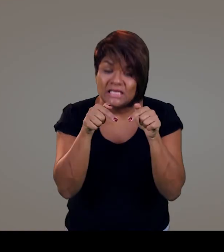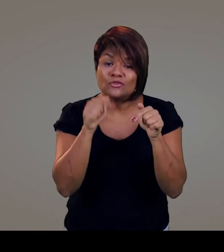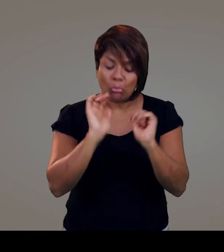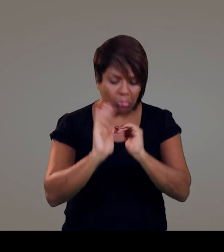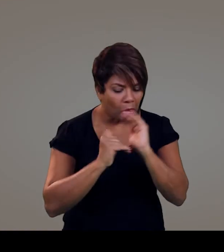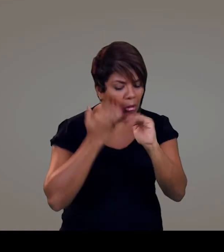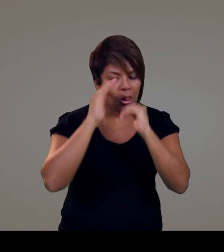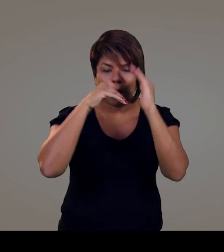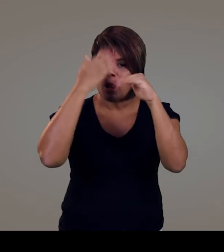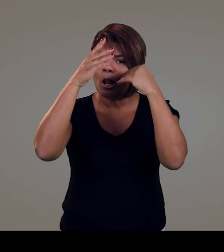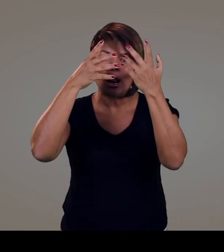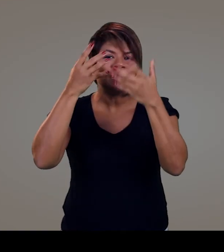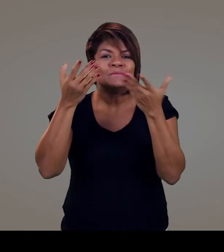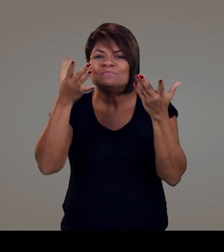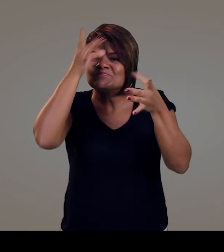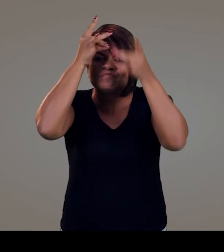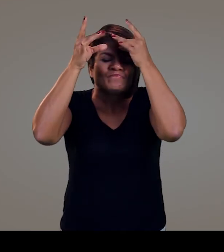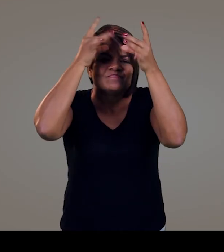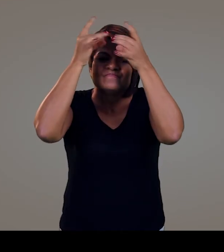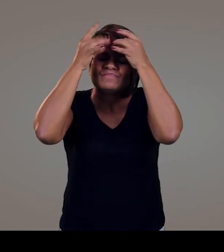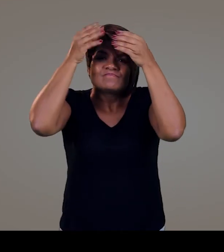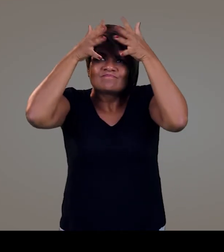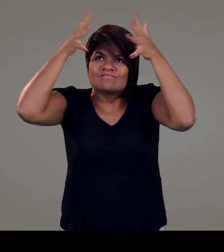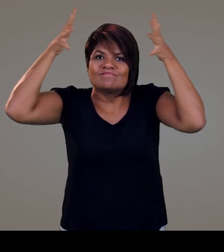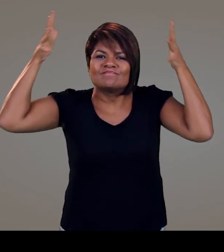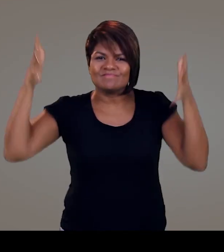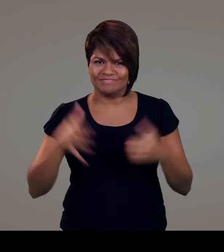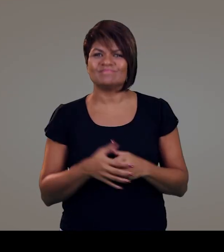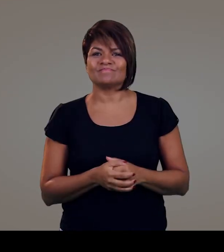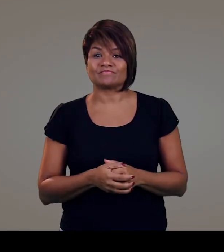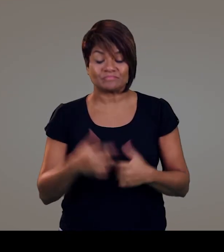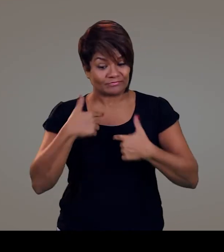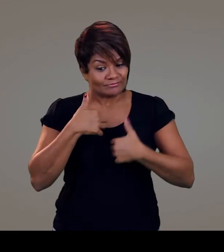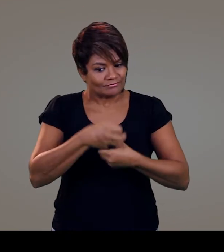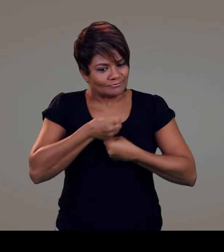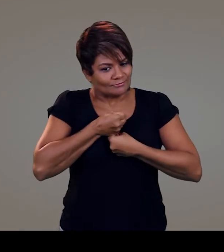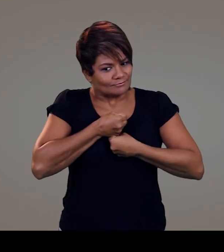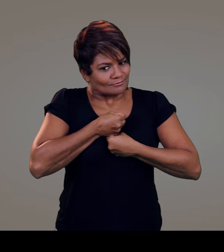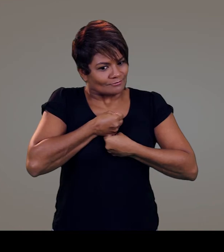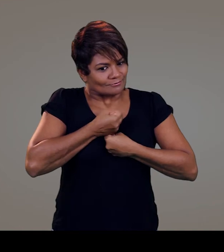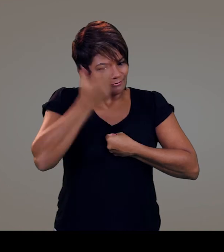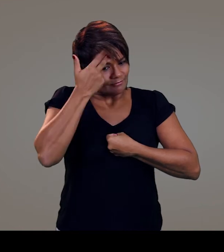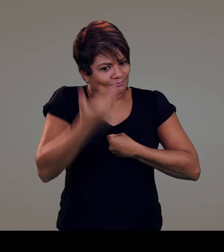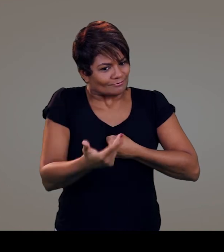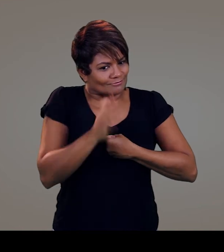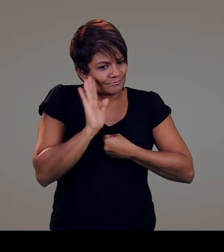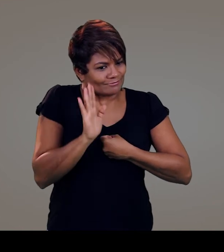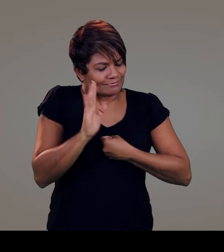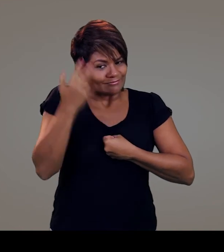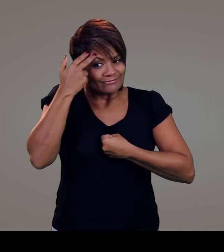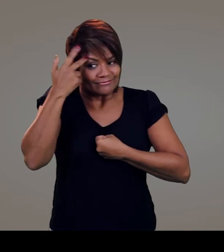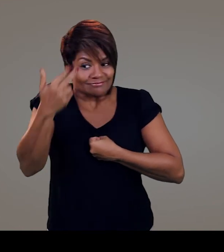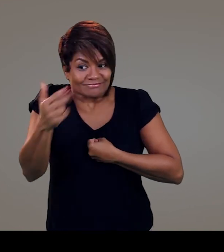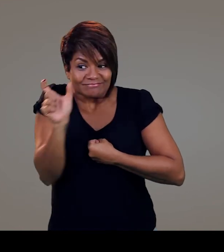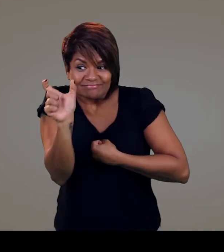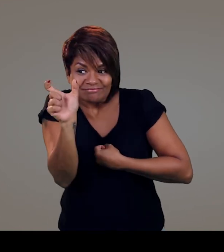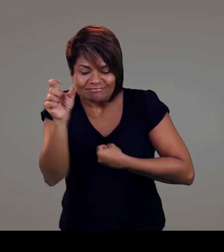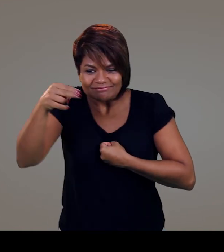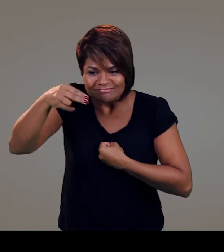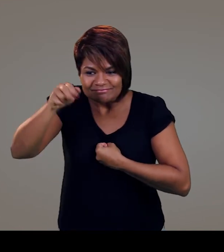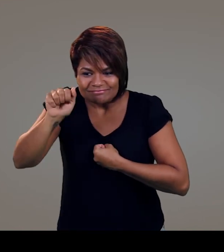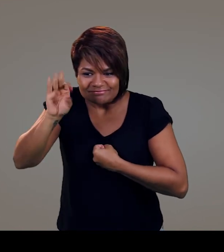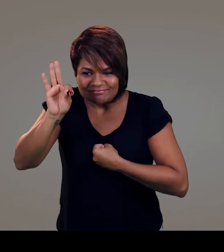né? Tornar isso, eu tô aqui me segurando para não falar natural, porque